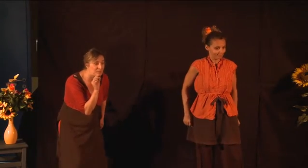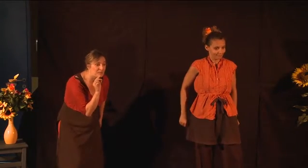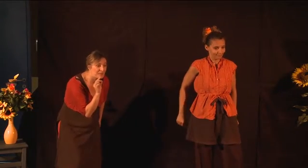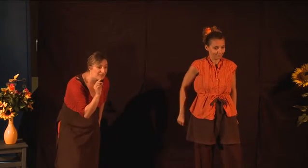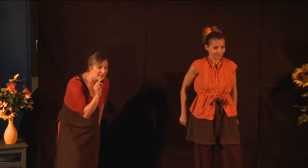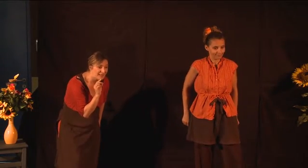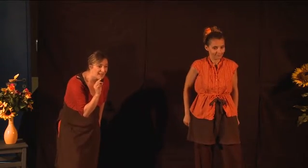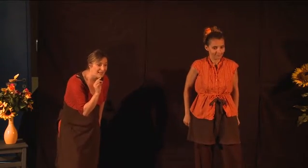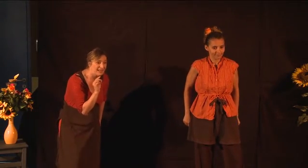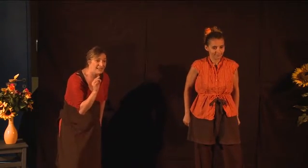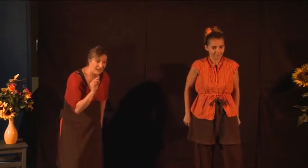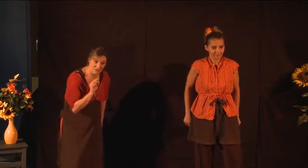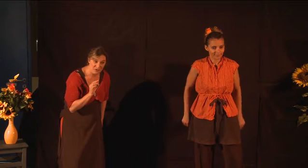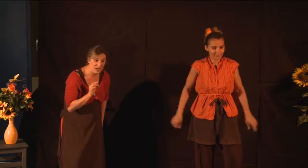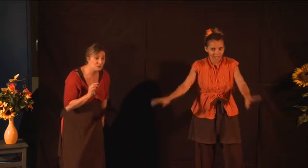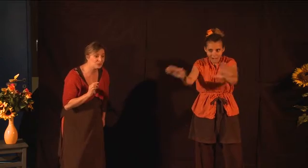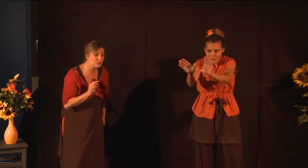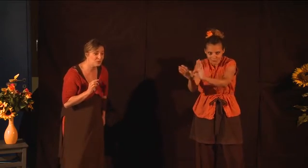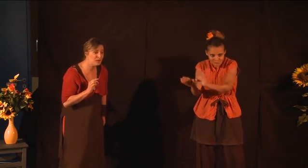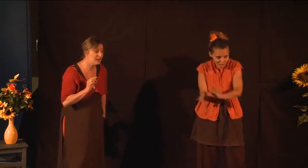a volé autour, il